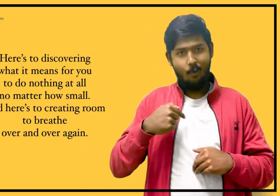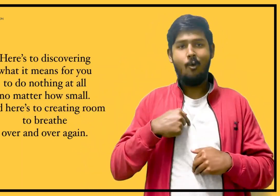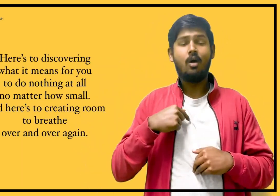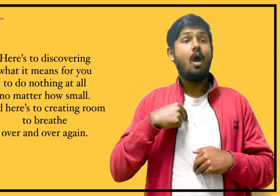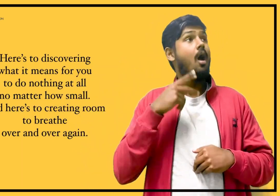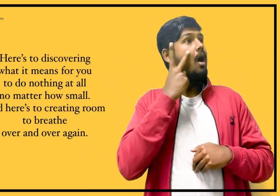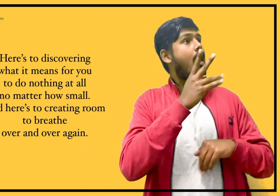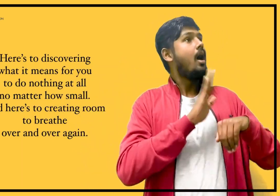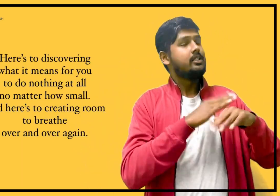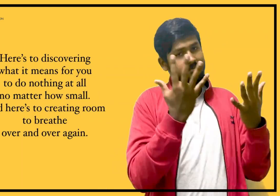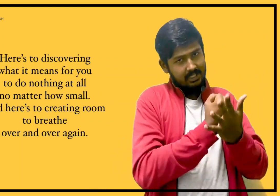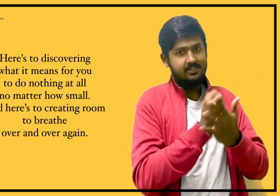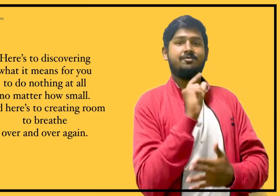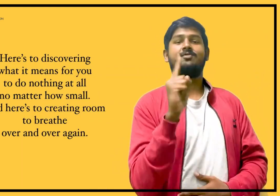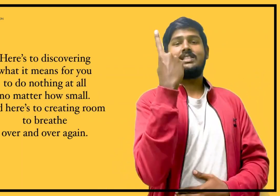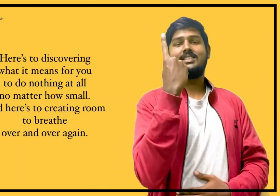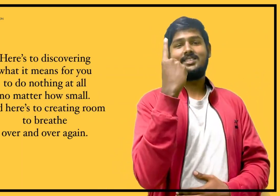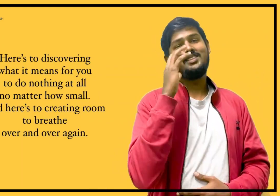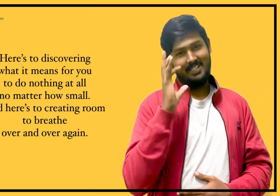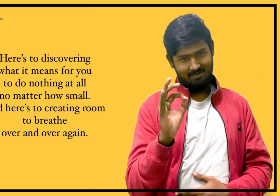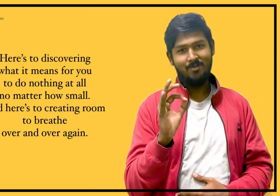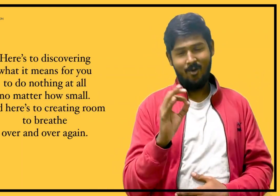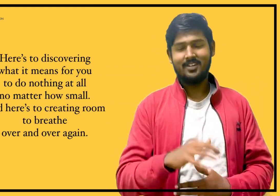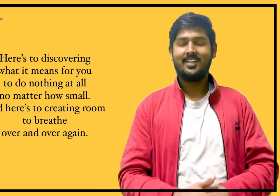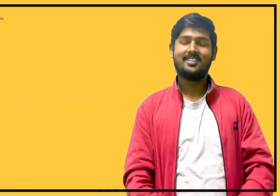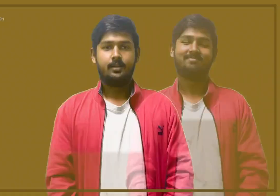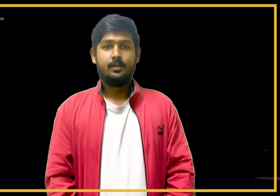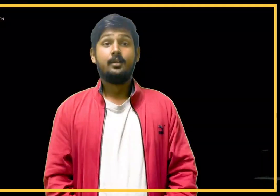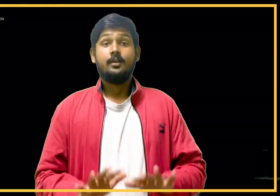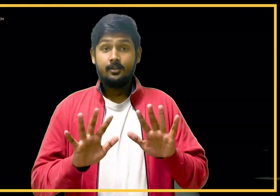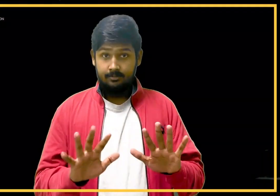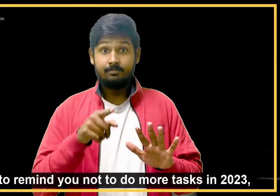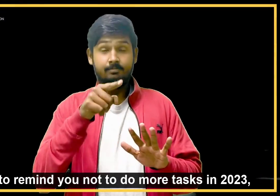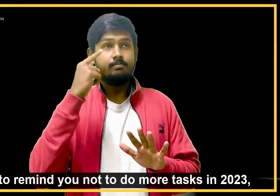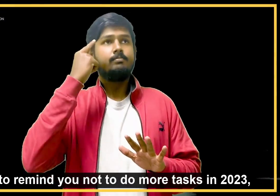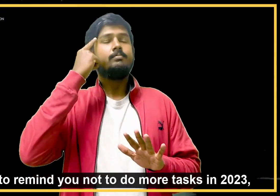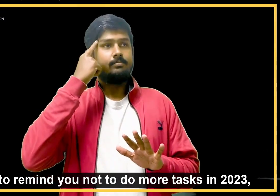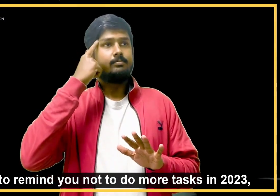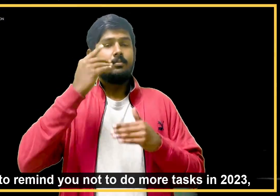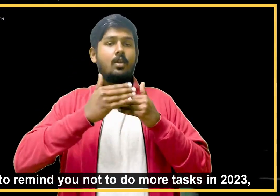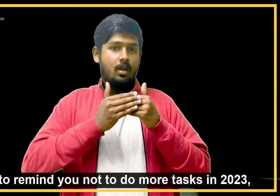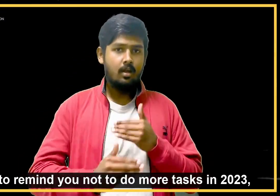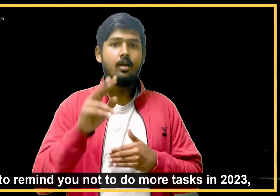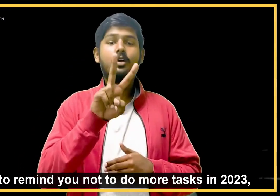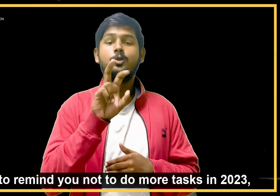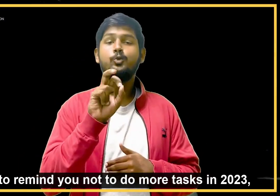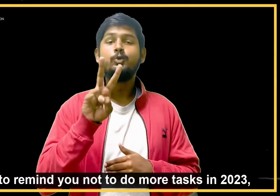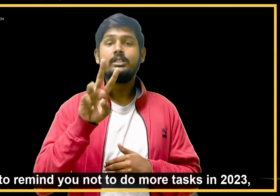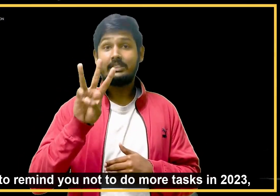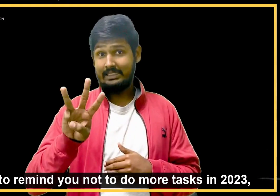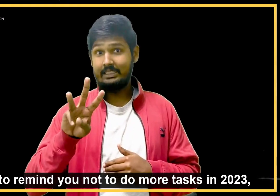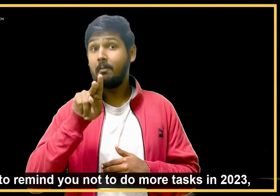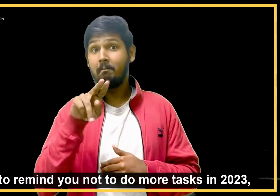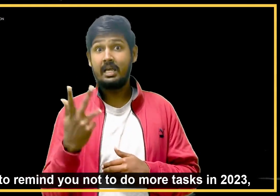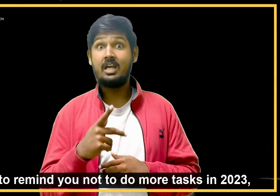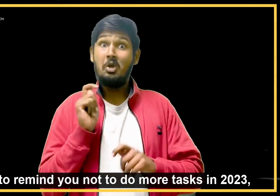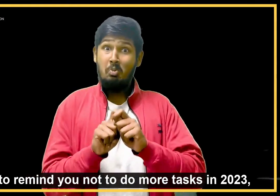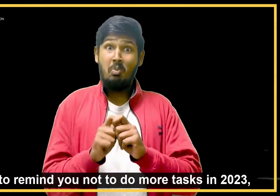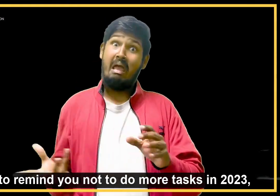अपने आप को और जानिए और वो अनुभव सबसे पहले अर्जित कीजिए। यह आपको बताने के लिए है